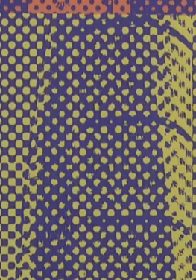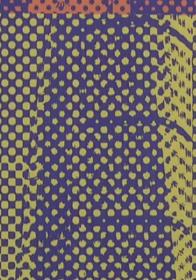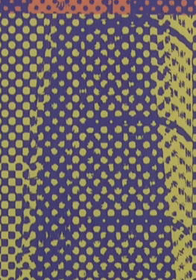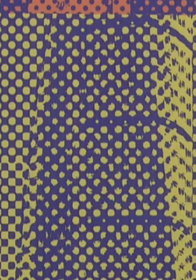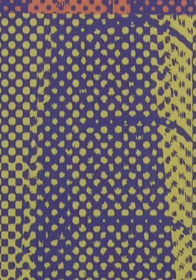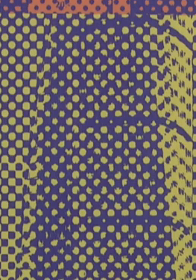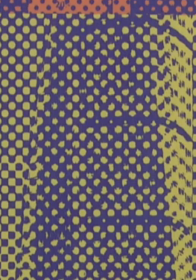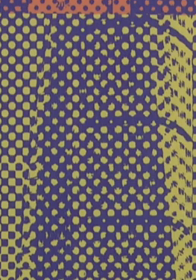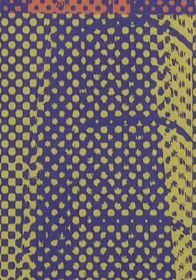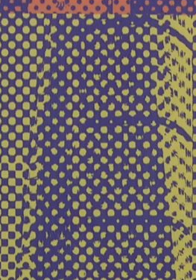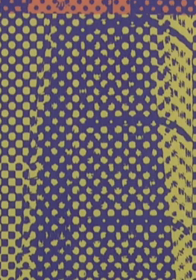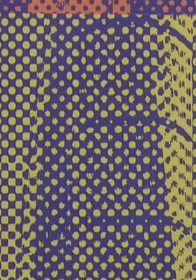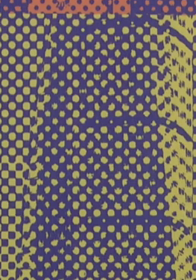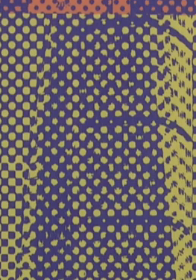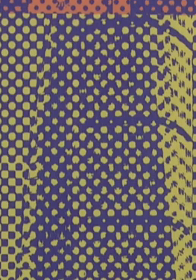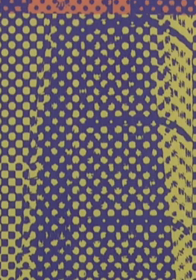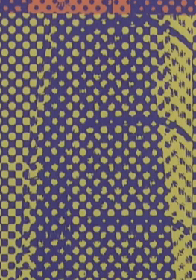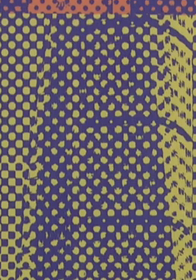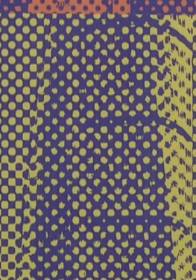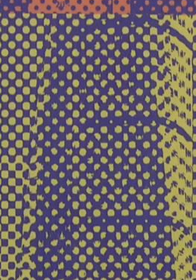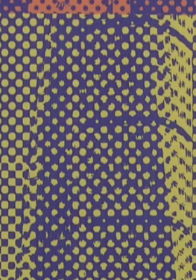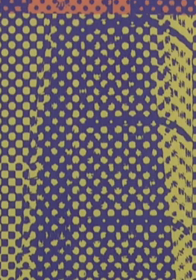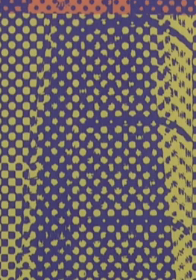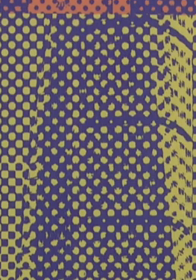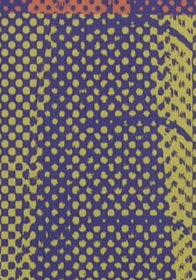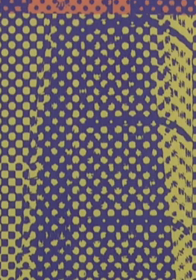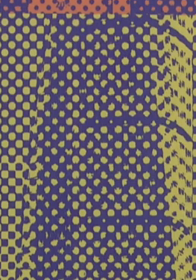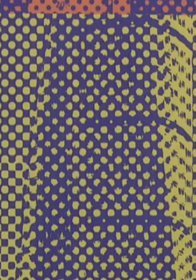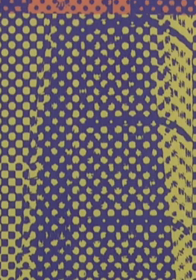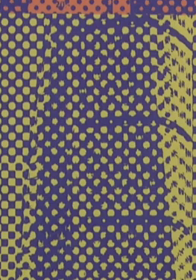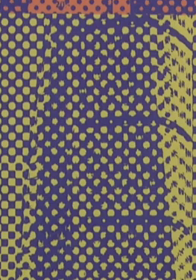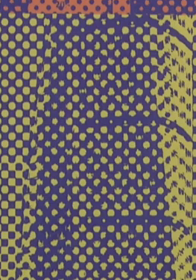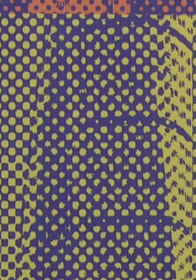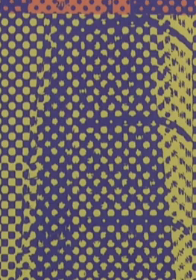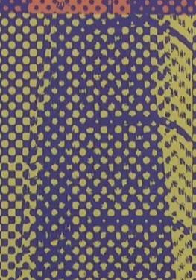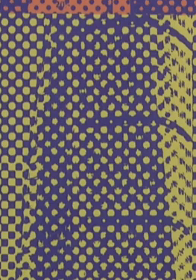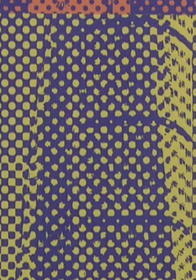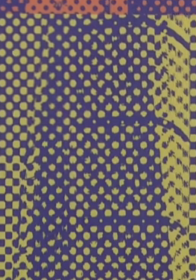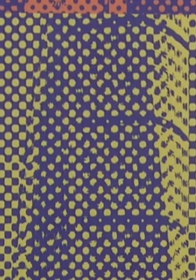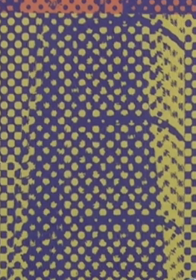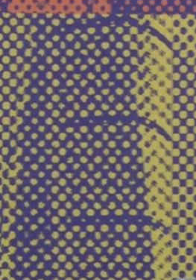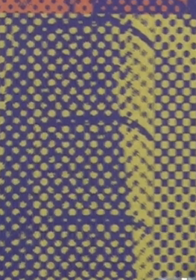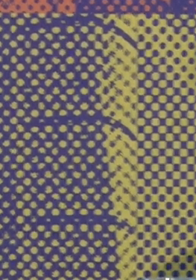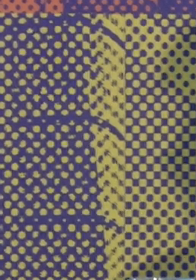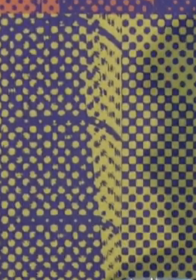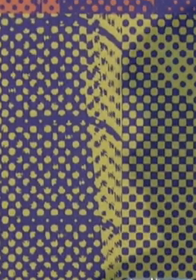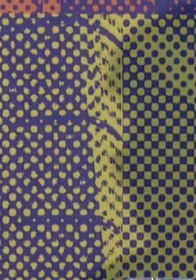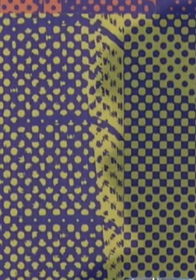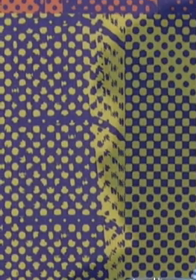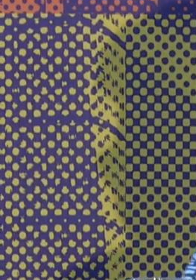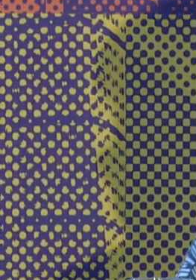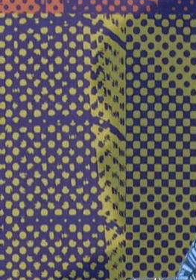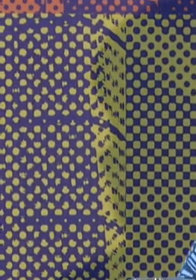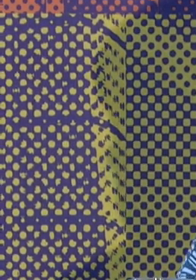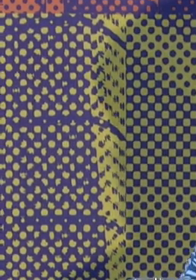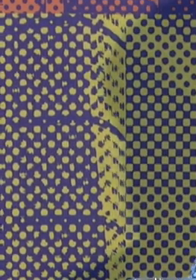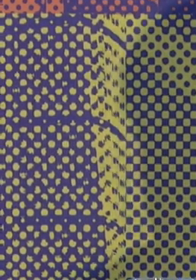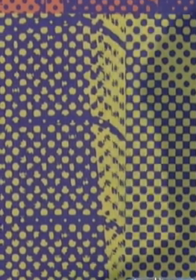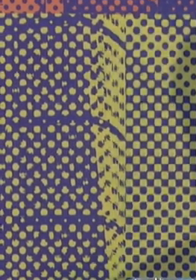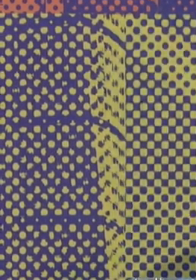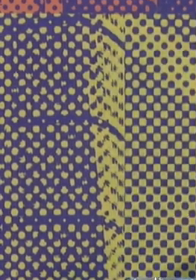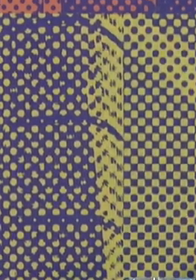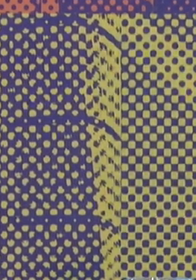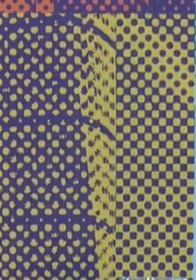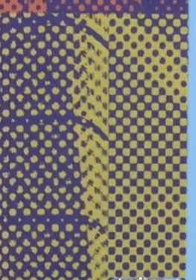kommer ligga ungefär på den nivå som den är idag. Och den infrastrukturen är ju ganska väl utbyggd.